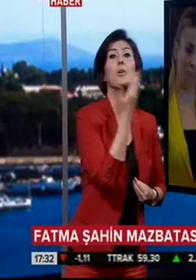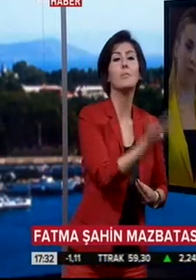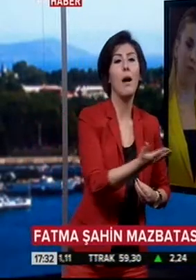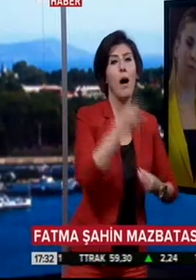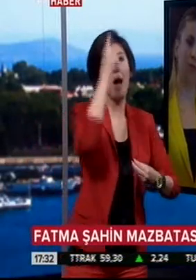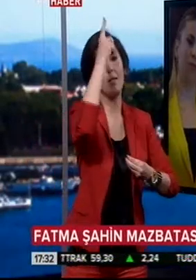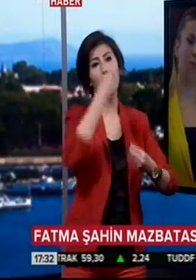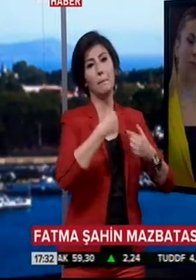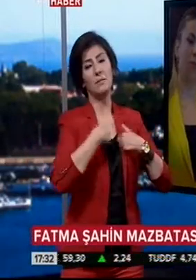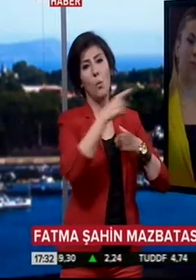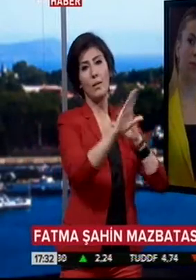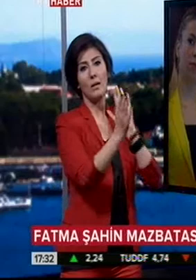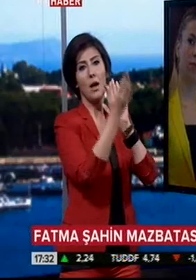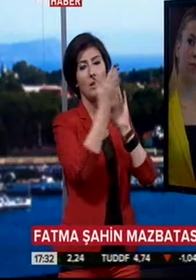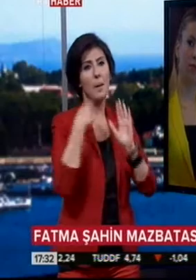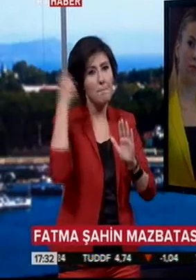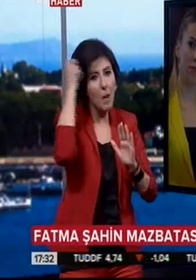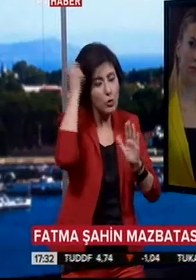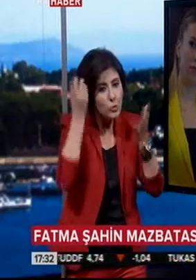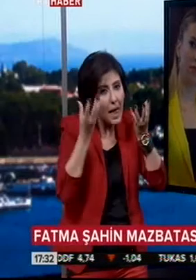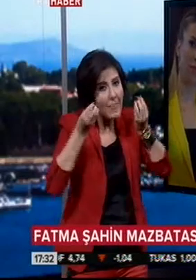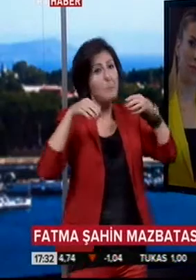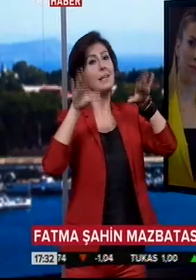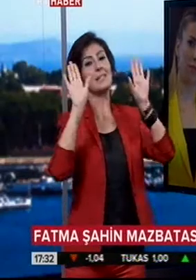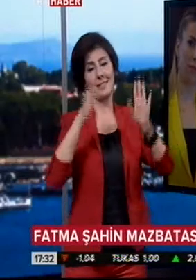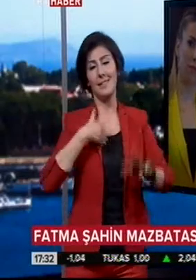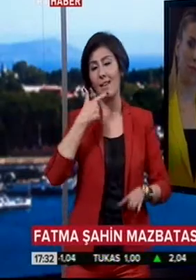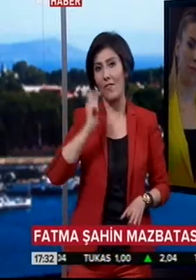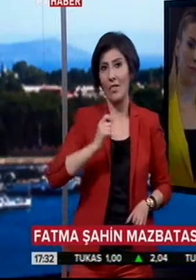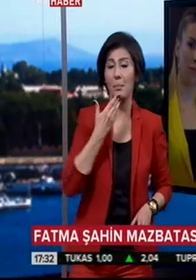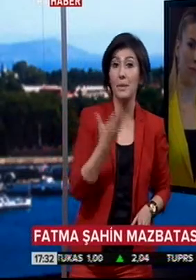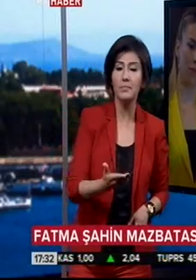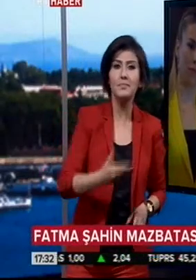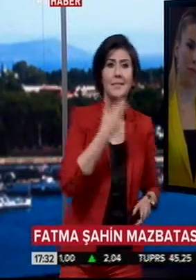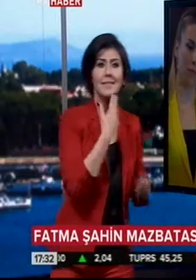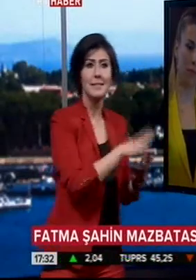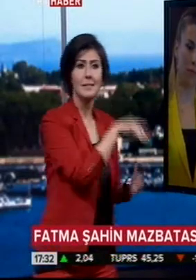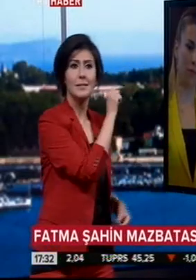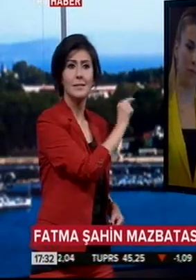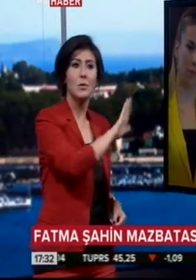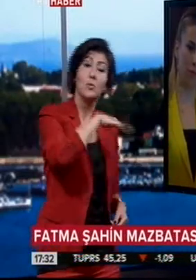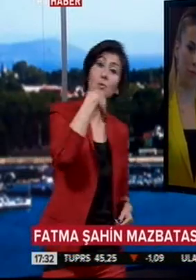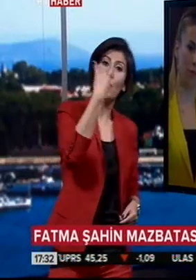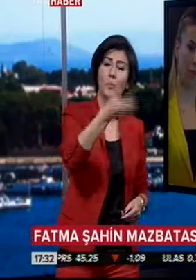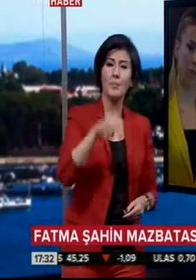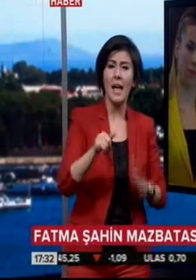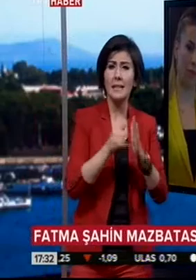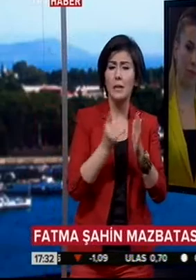Allah bizi onlara karşı mahcup etmesin diyorum ifadesini kullandı. Fatma Şahin, Gaziantep Büyükşehir Belediyesi